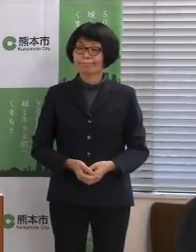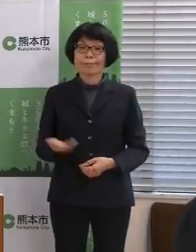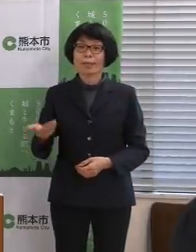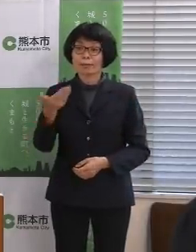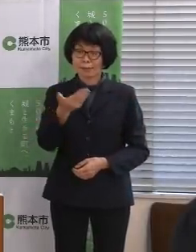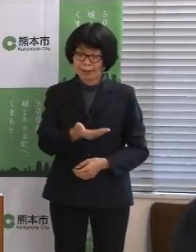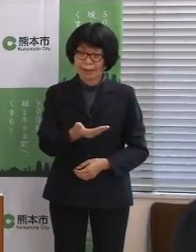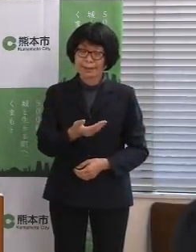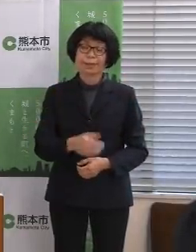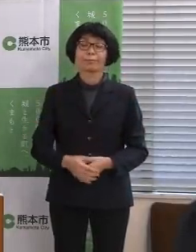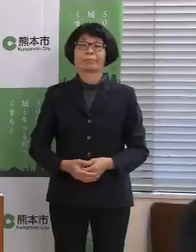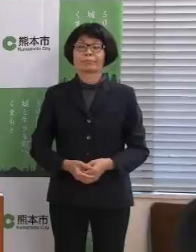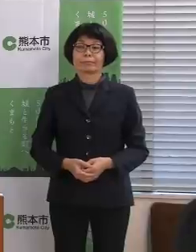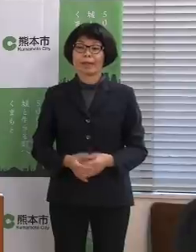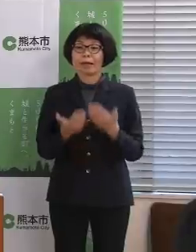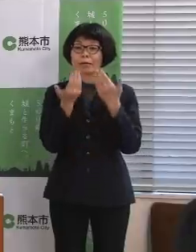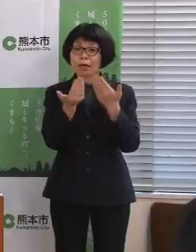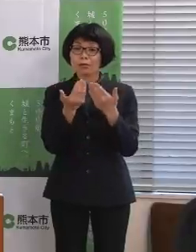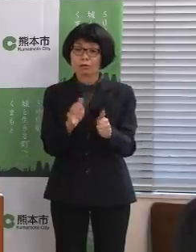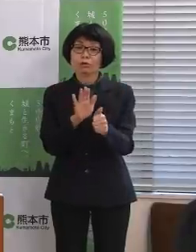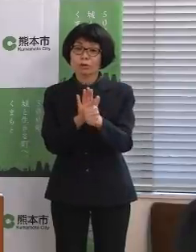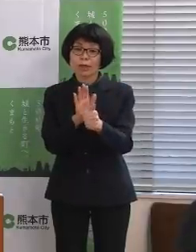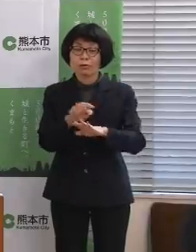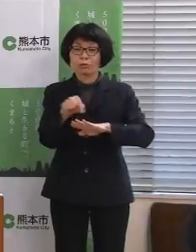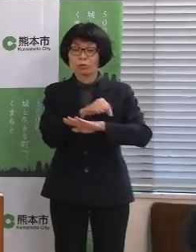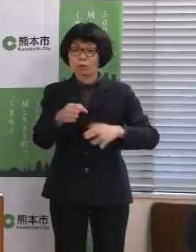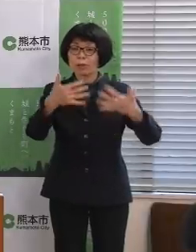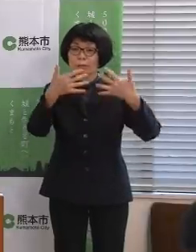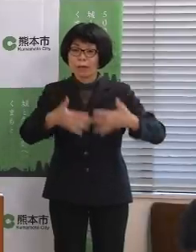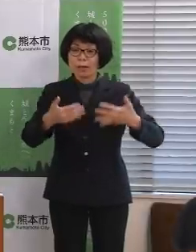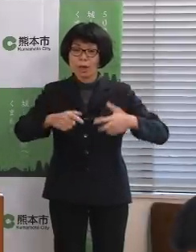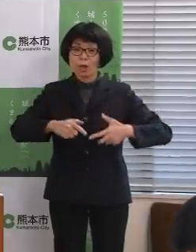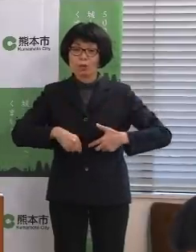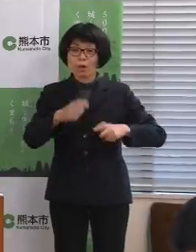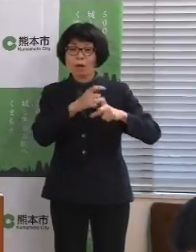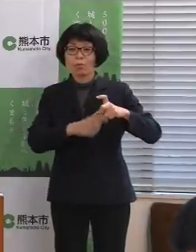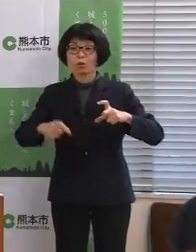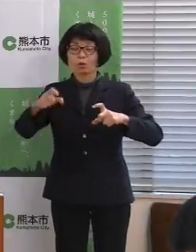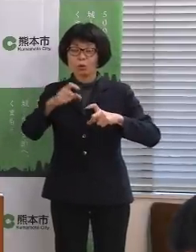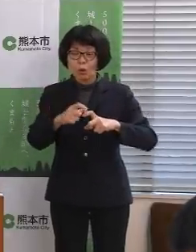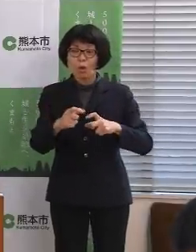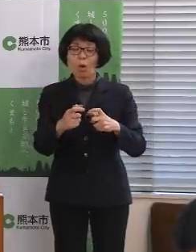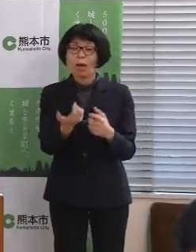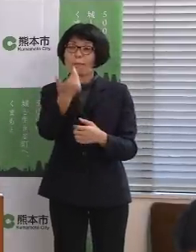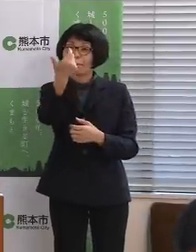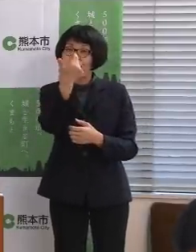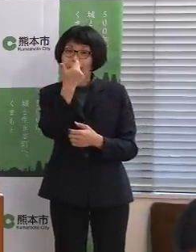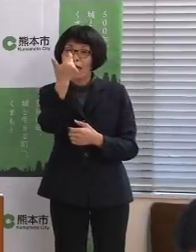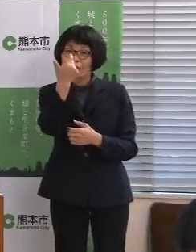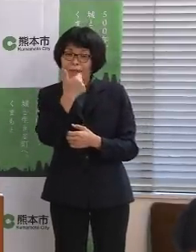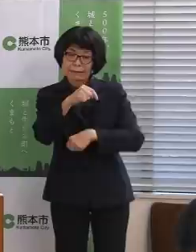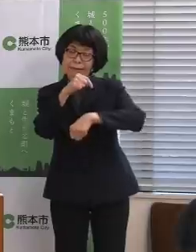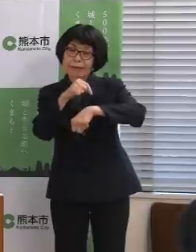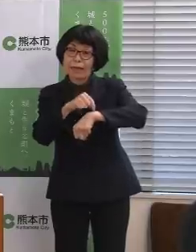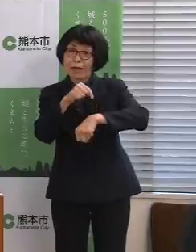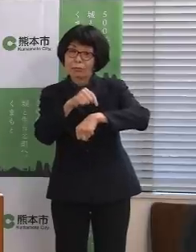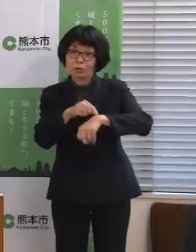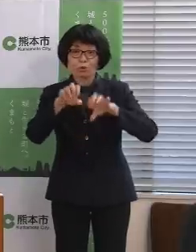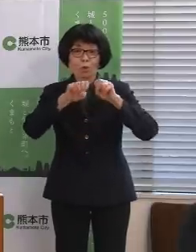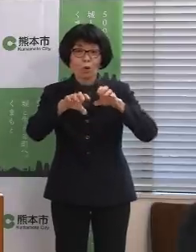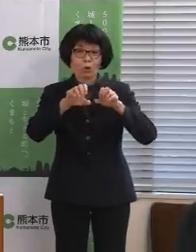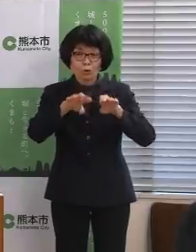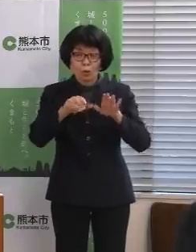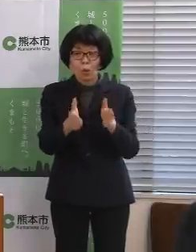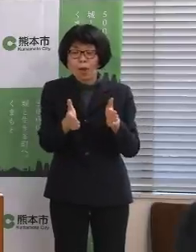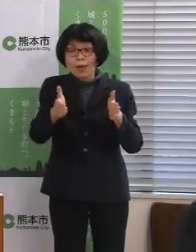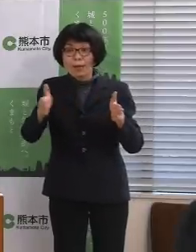次に、学習支援特別番組熊本学びタイムの、放映期間延長についてご